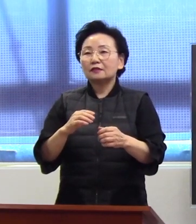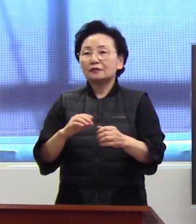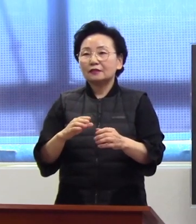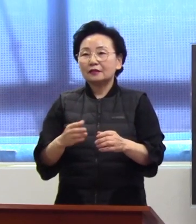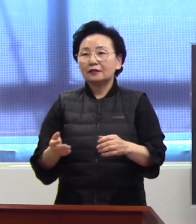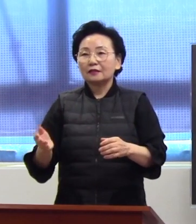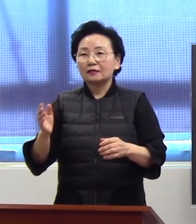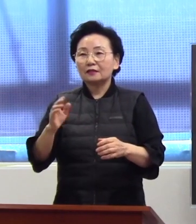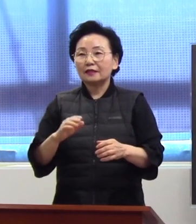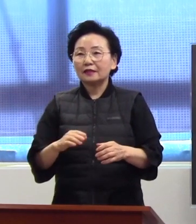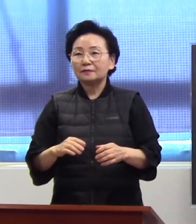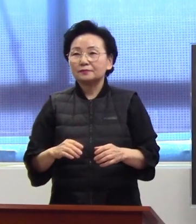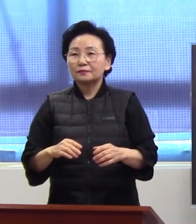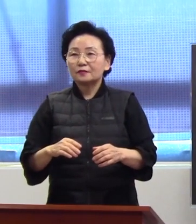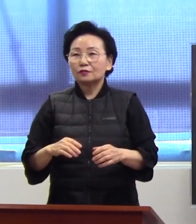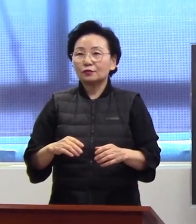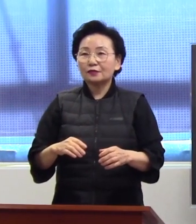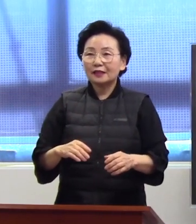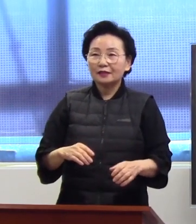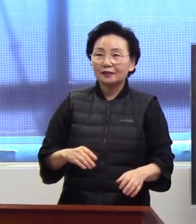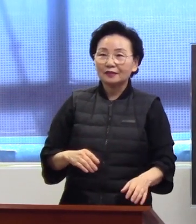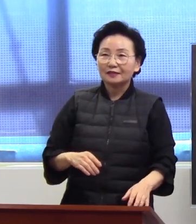그러는 거예요. 그런데 들어오세요.